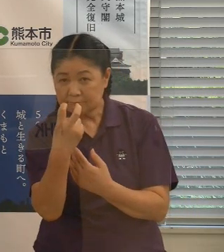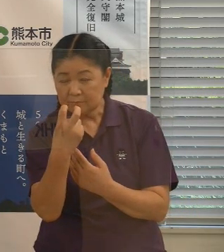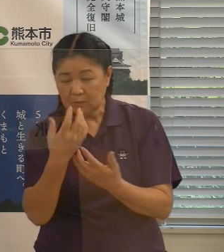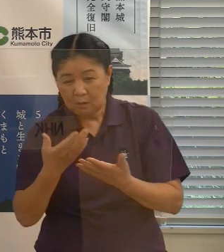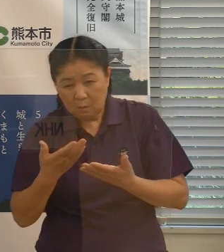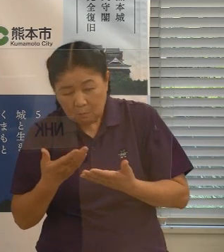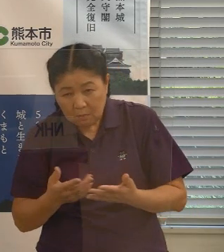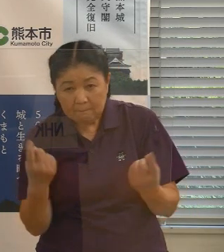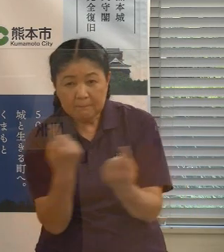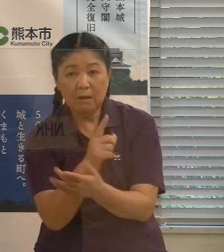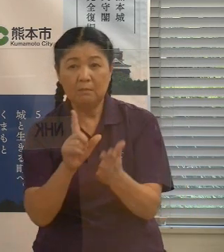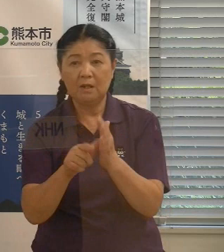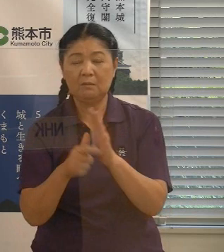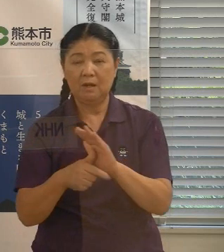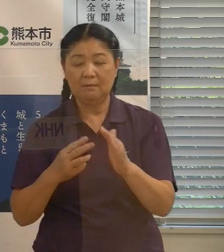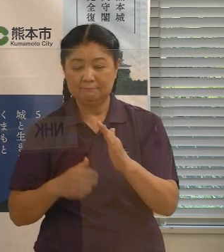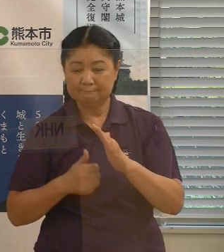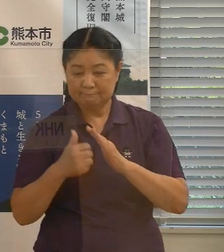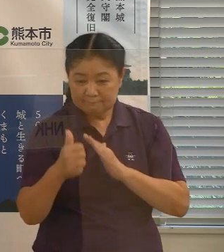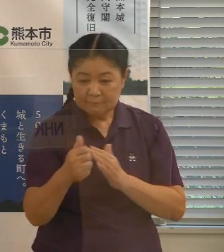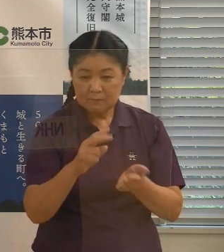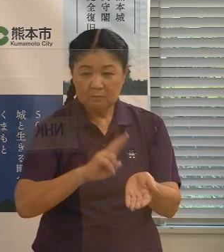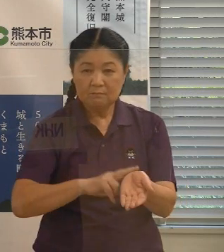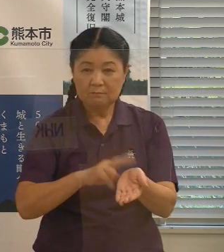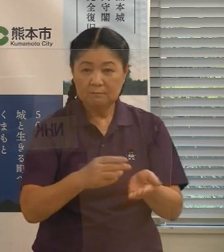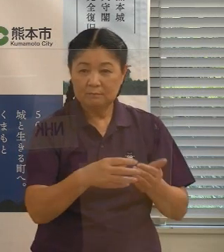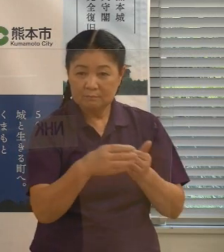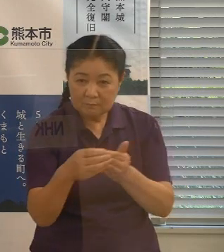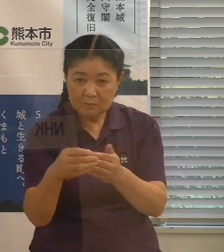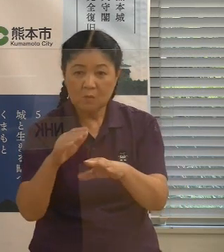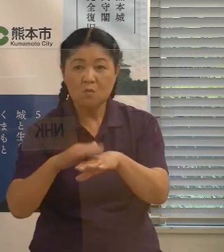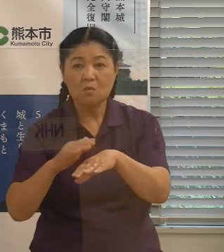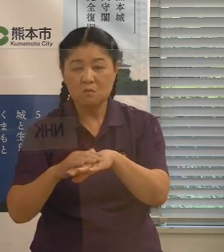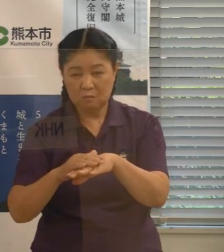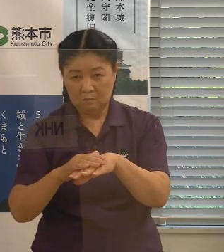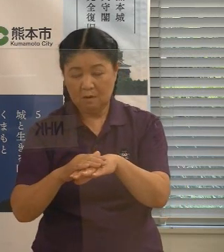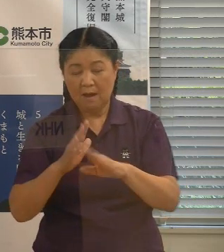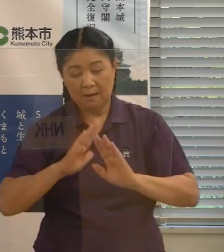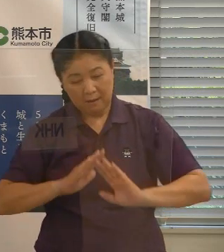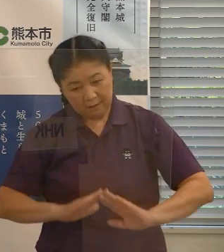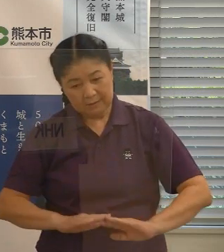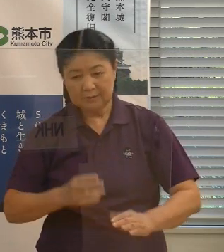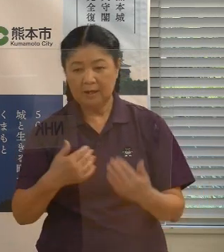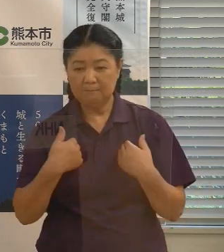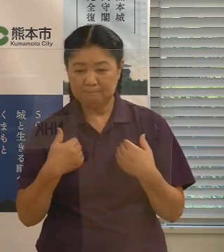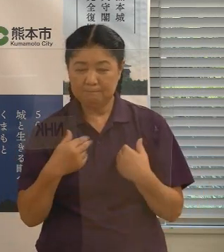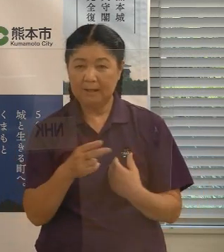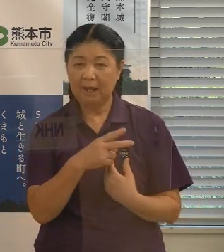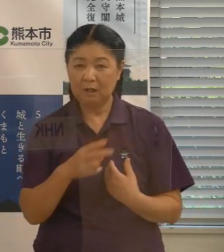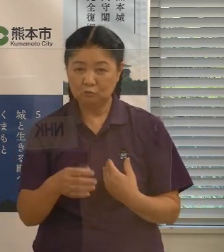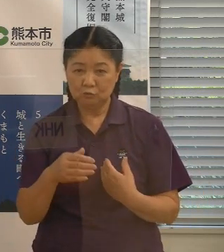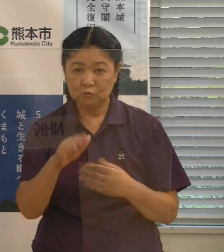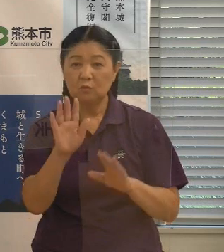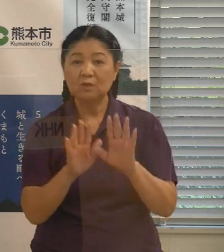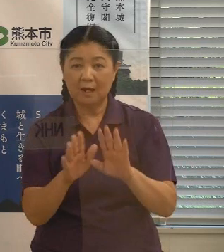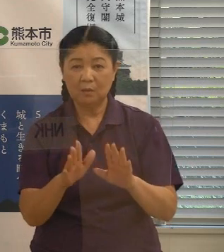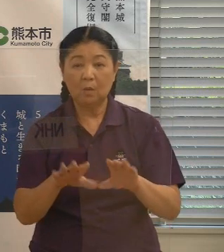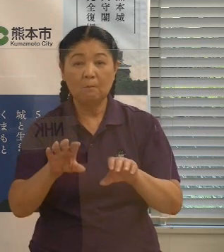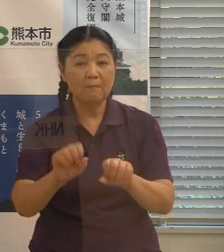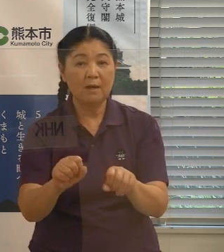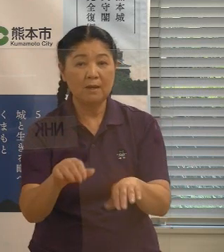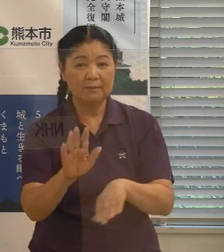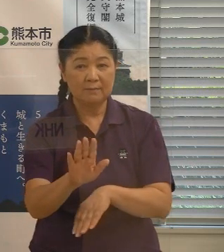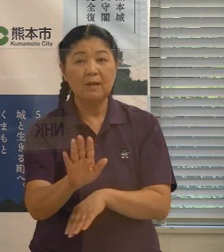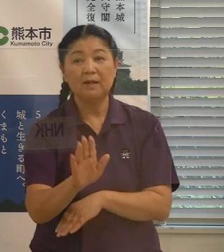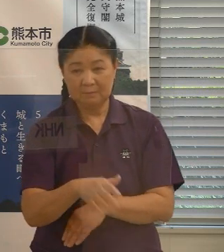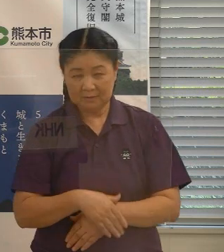された際には外来診療につなげるなど、安心して療養いただける体制を現在確保しております。